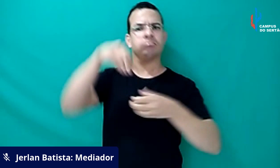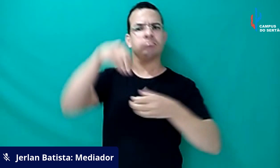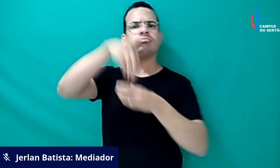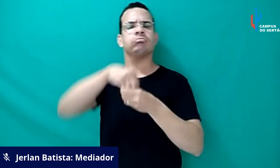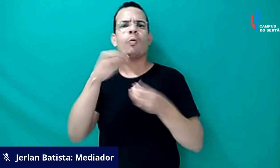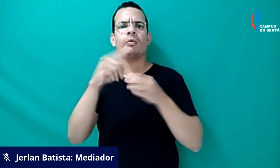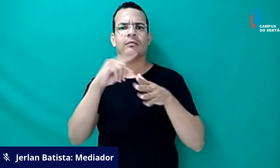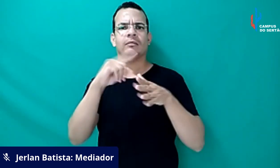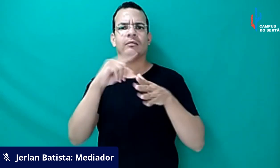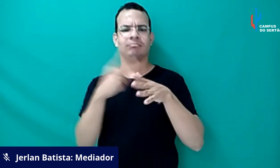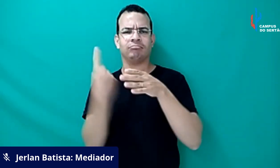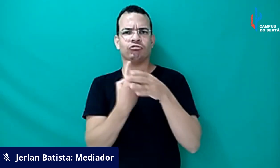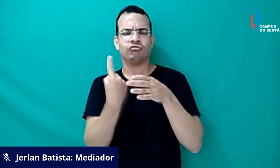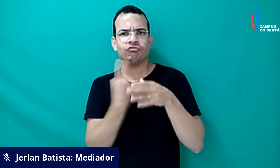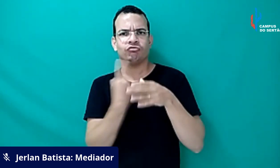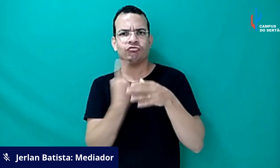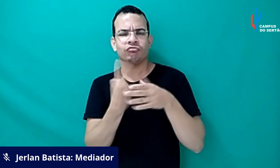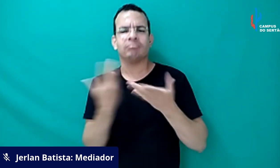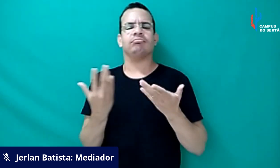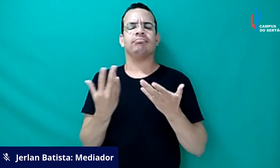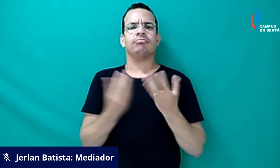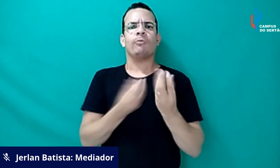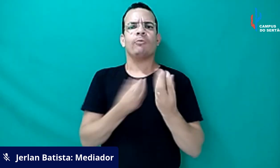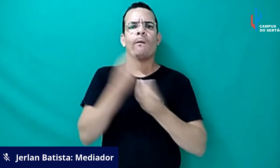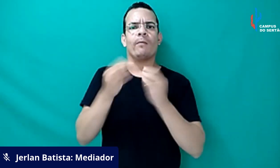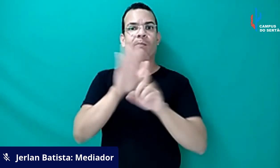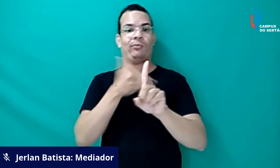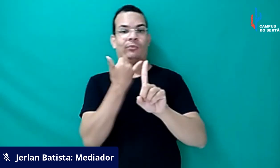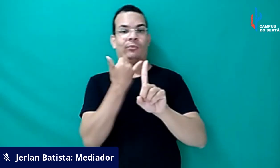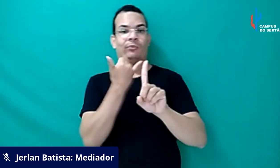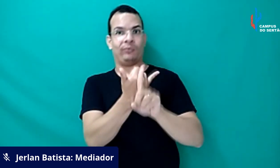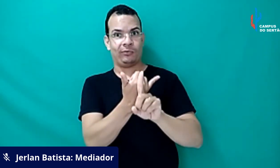relacionado à psicologia na língua de sinais.